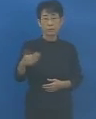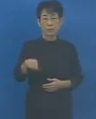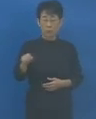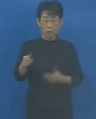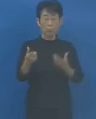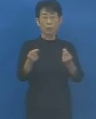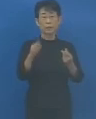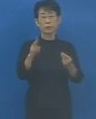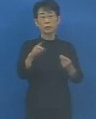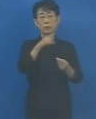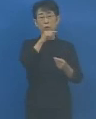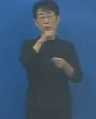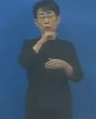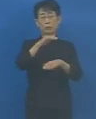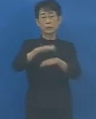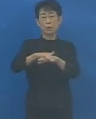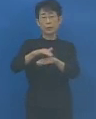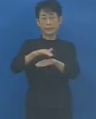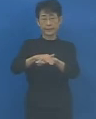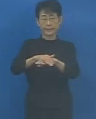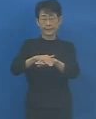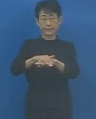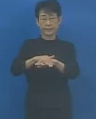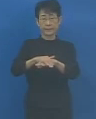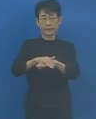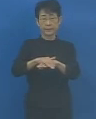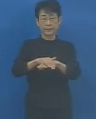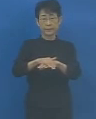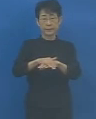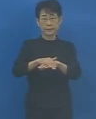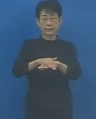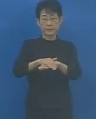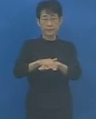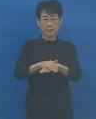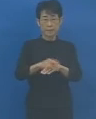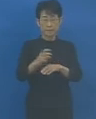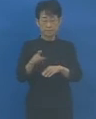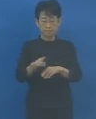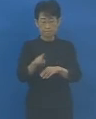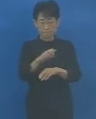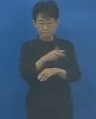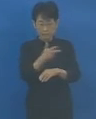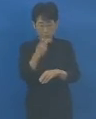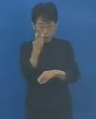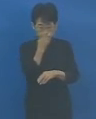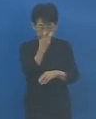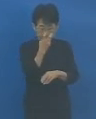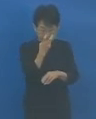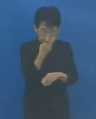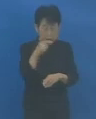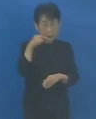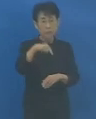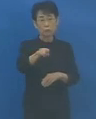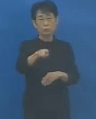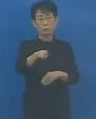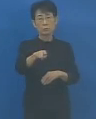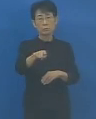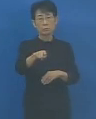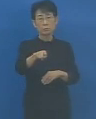じようにやはり鳥取方式で、追求していくということは一定程度は有効だと思い